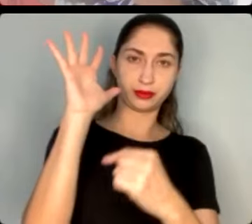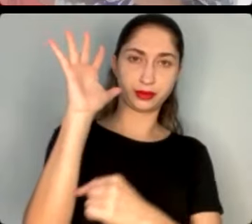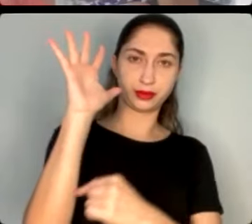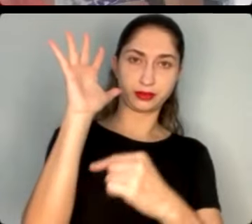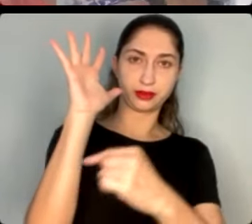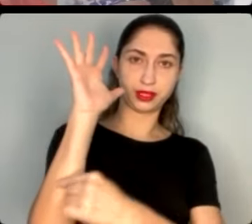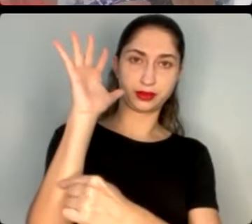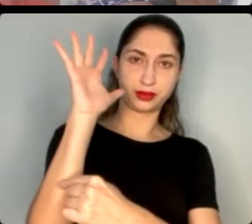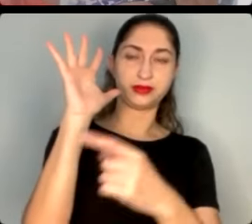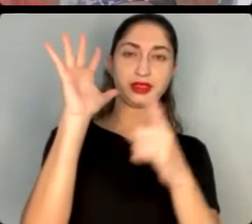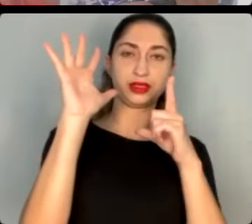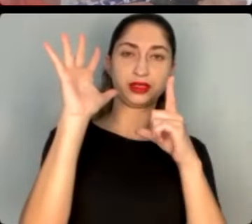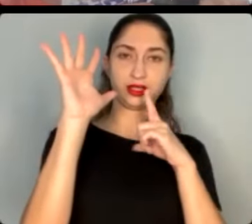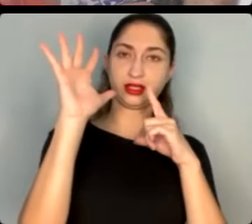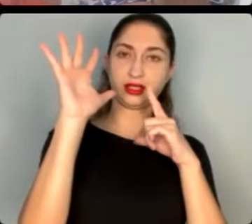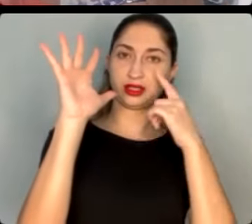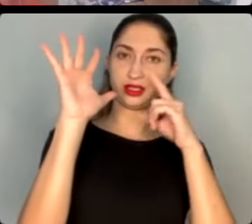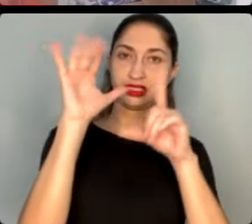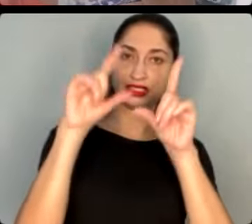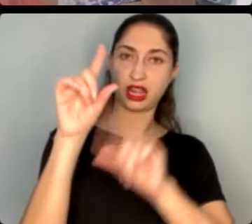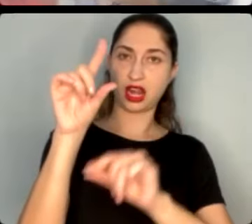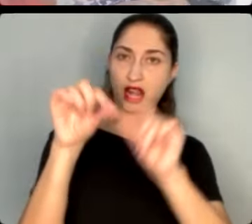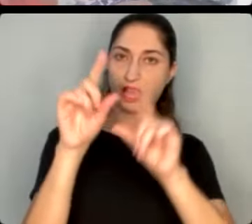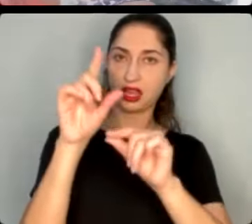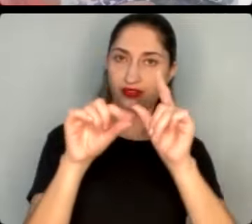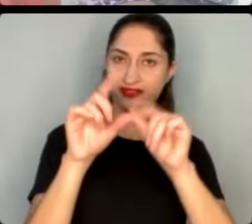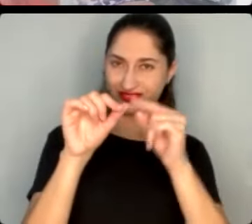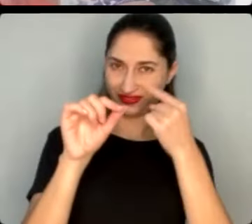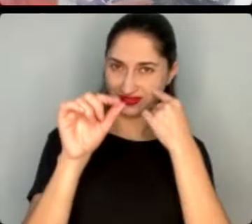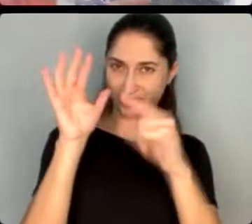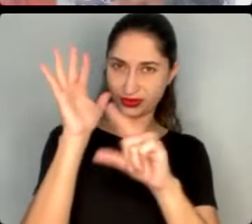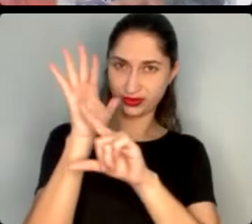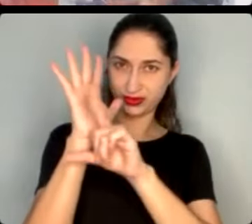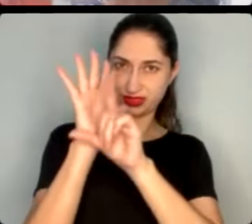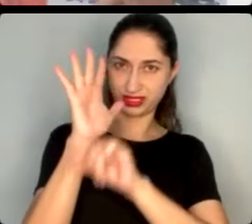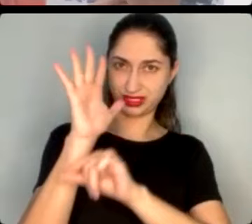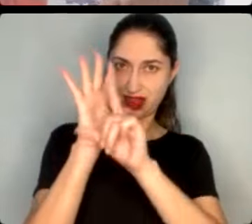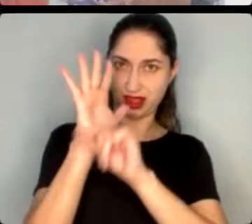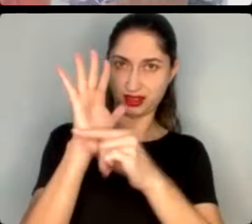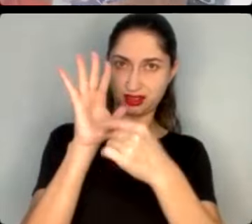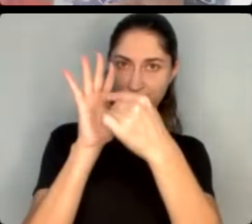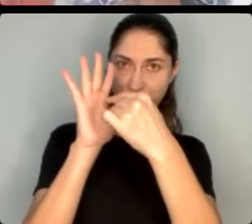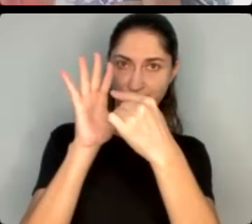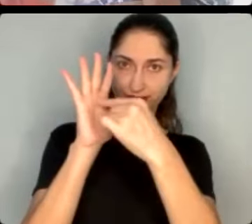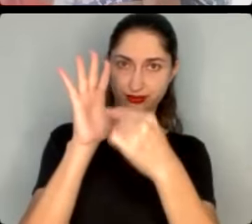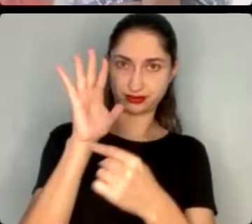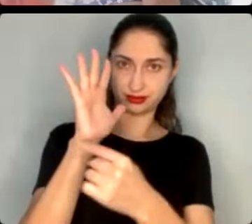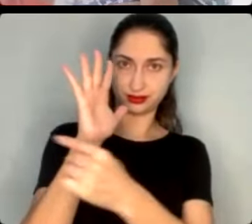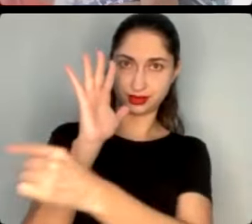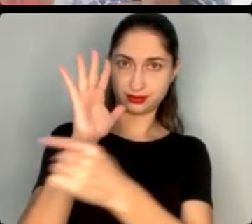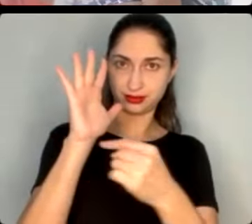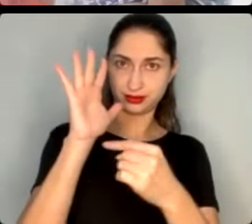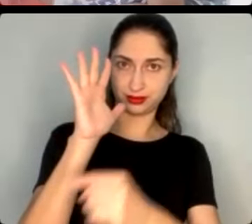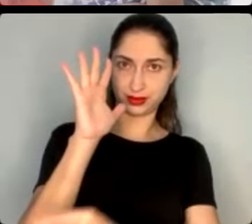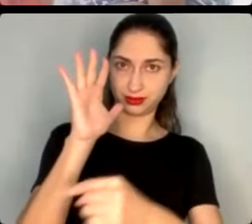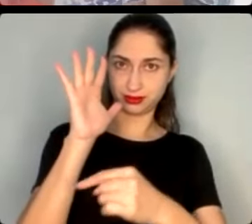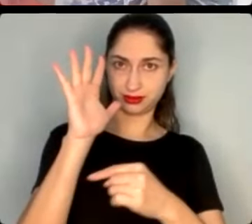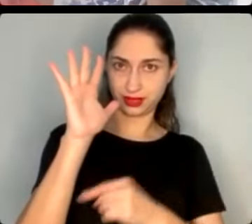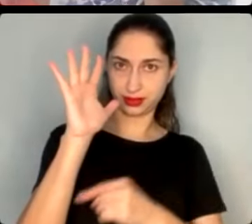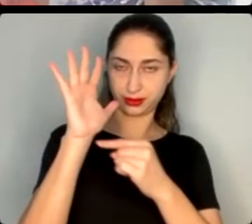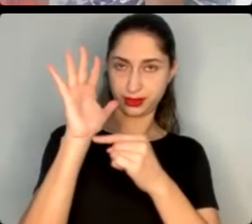dos braços e o vértice das pernas. Então, no primeiro capítulo, a gente chega aqui